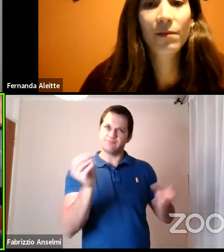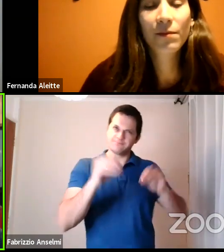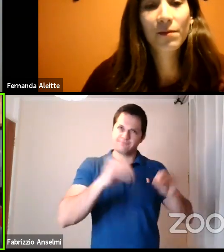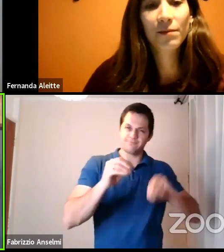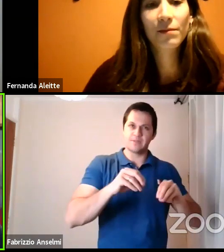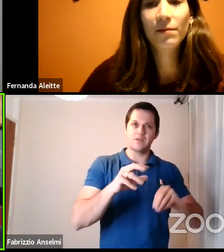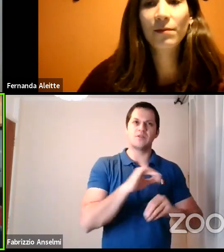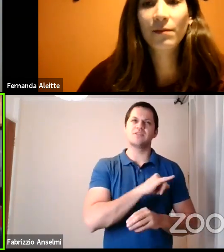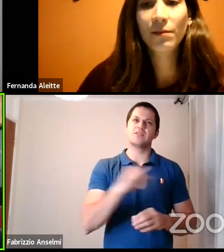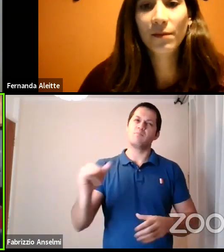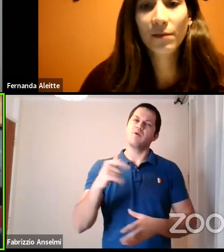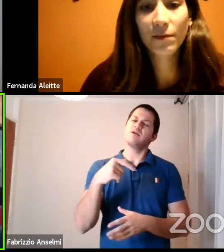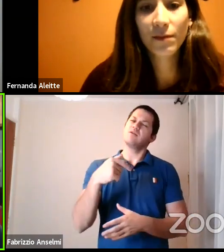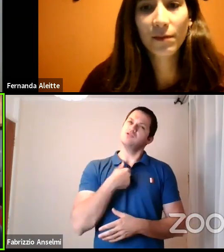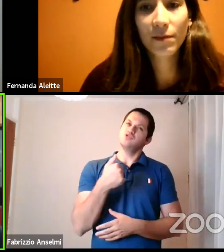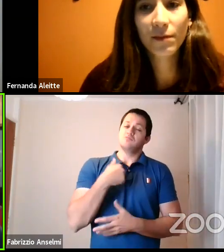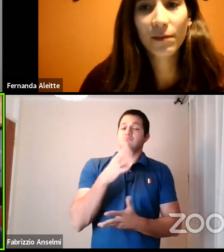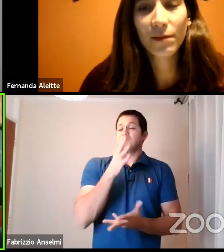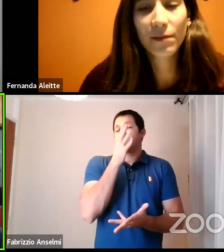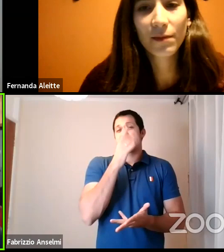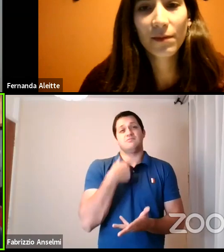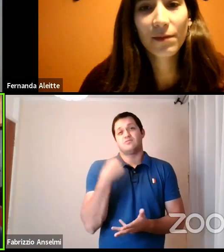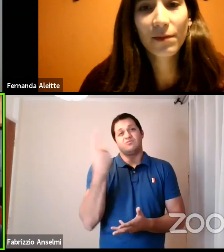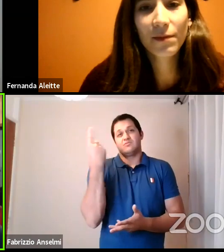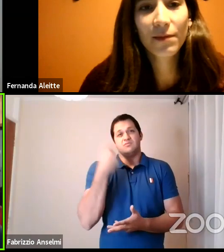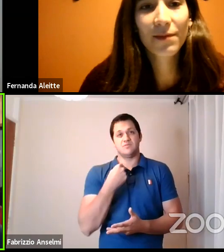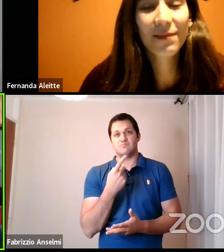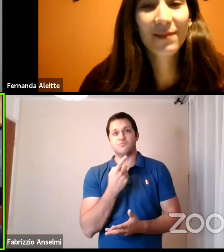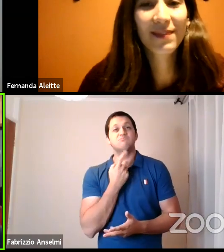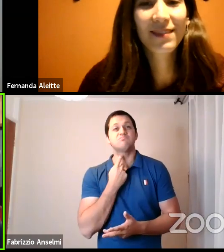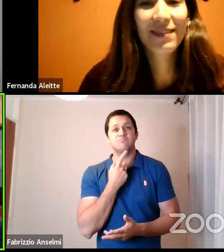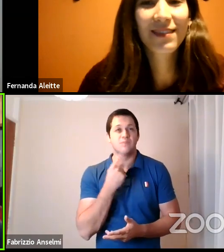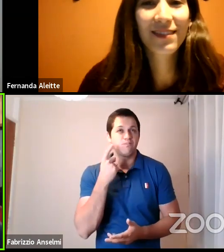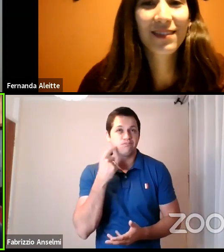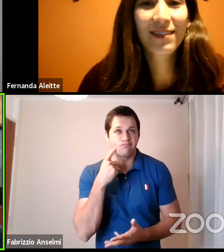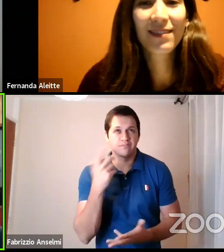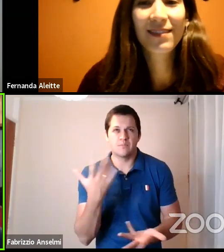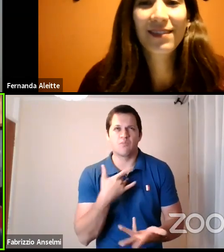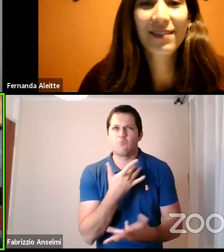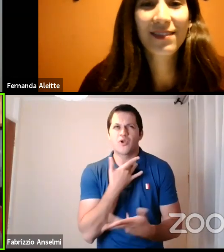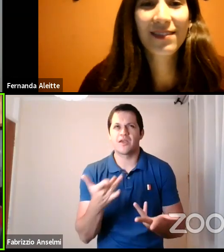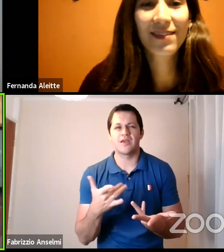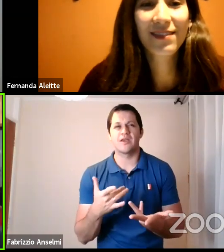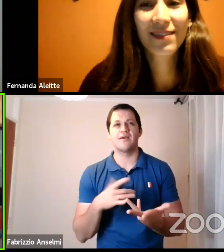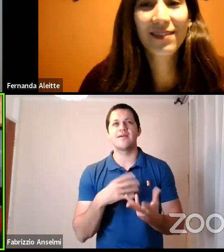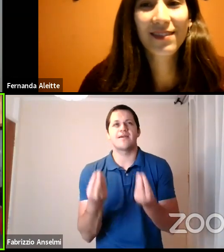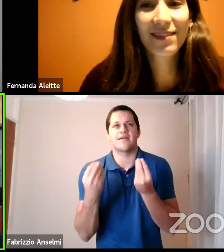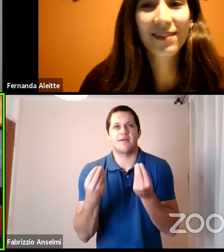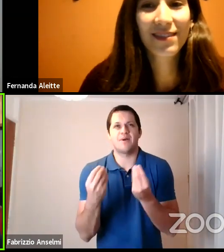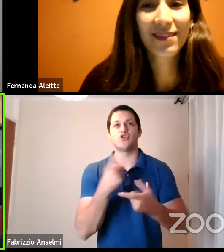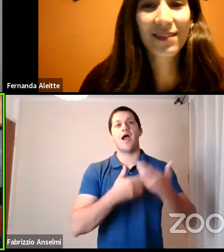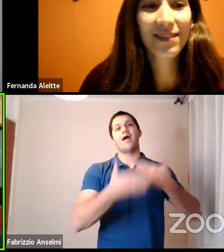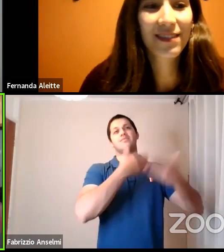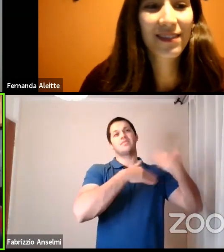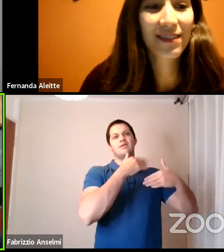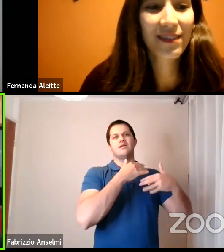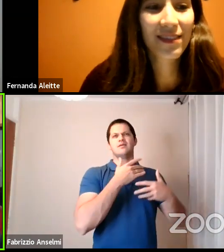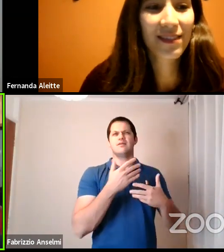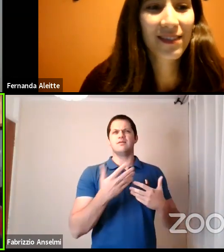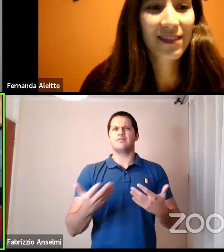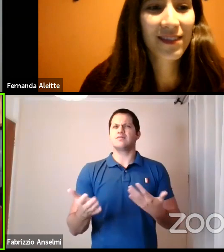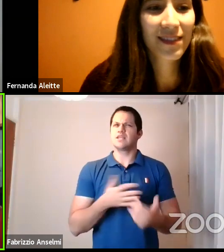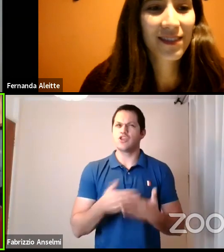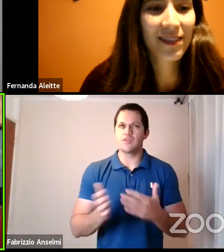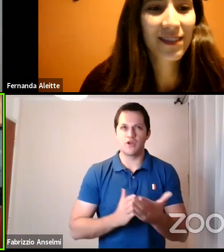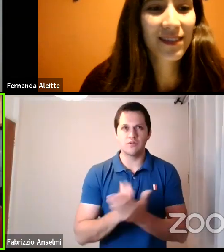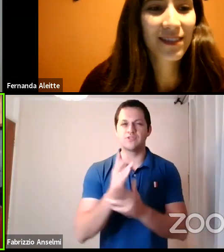no sé, será por una situación personal de curiosidad, pero ¿y por qué? ¿Qué pasó antes? ¿Ya? ¿Por qué se llamó kinesioterapia? ¿De dónde salió ese nombre?